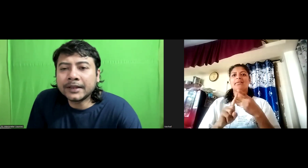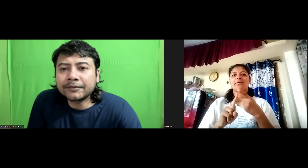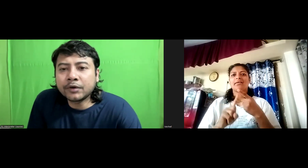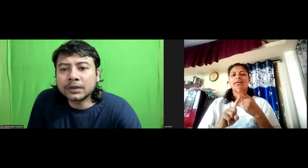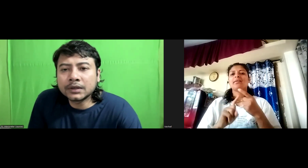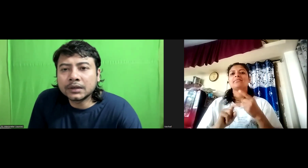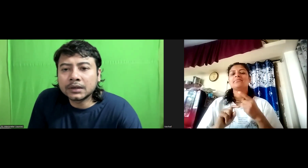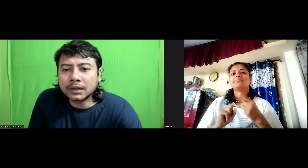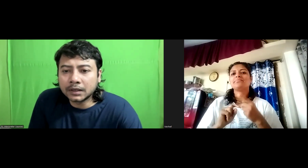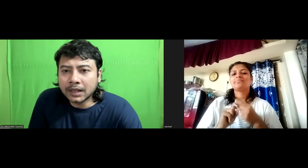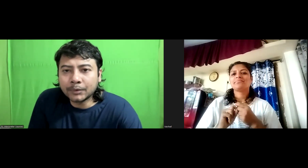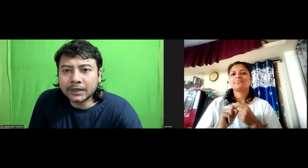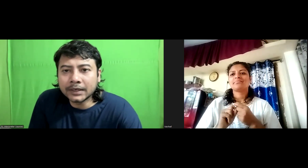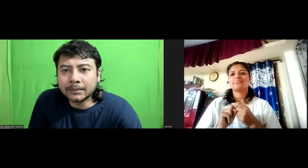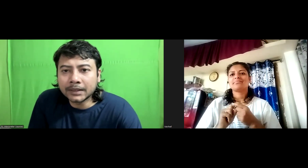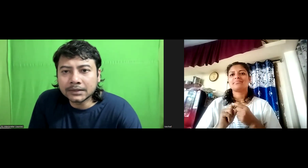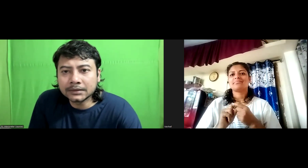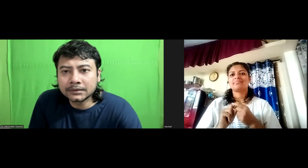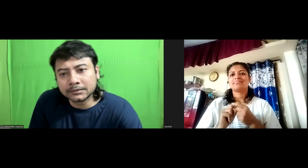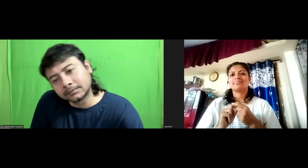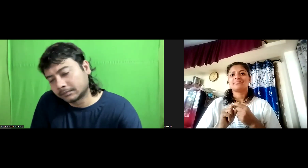मराठी पीडीएफ फॉर द या दामोदर।